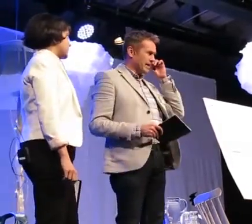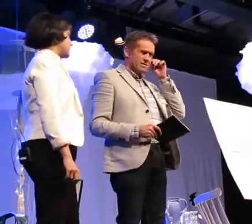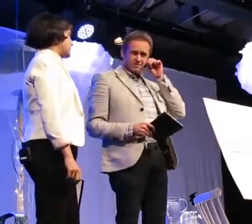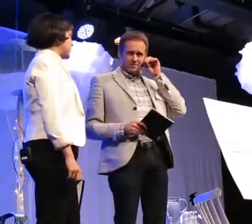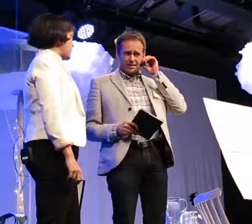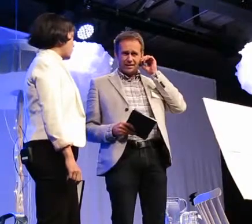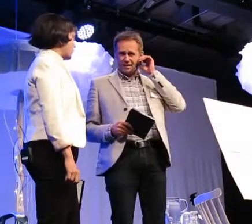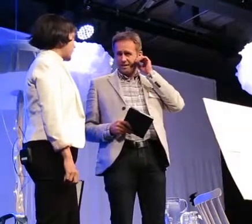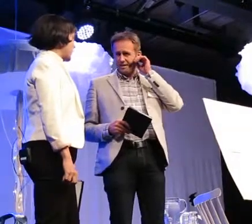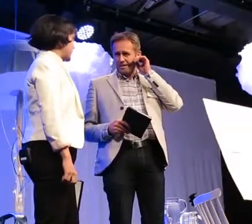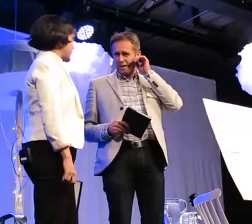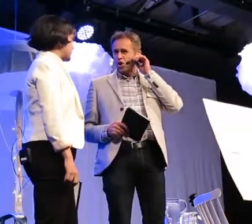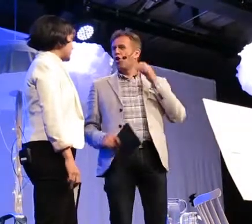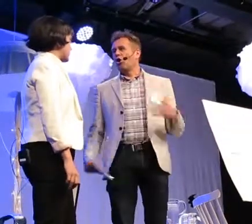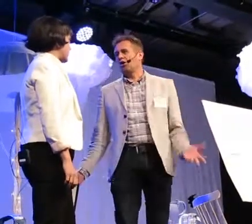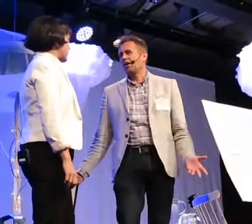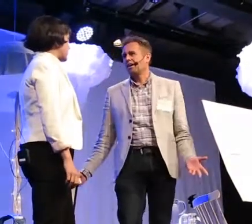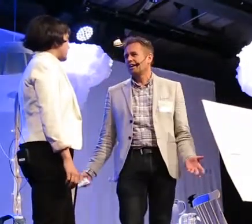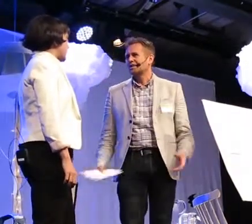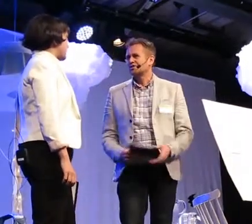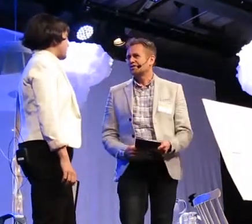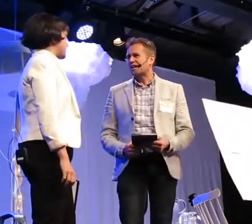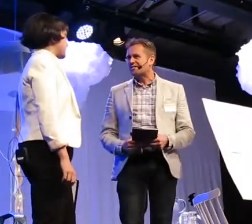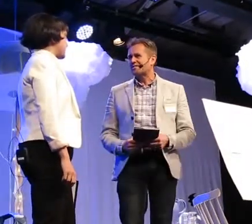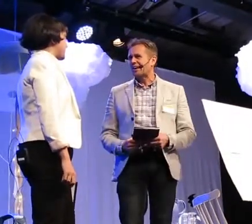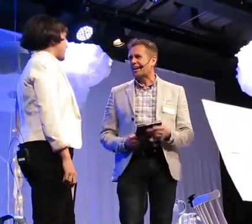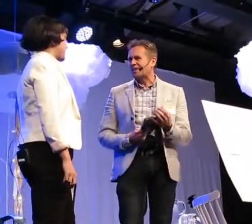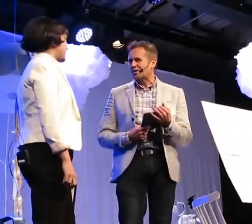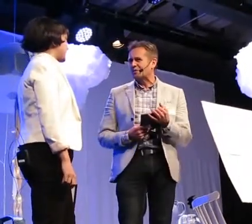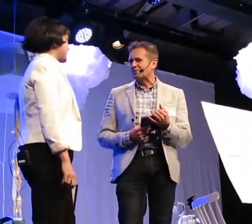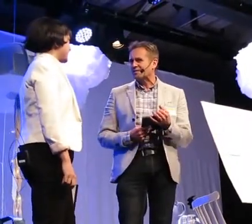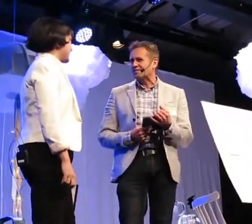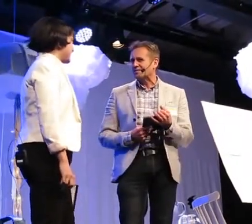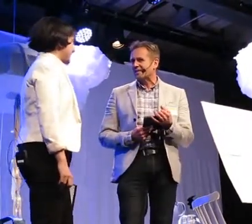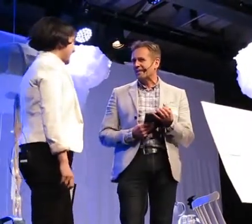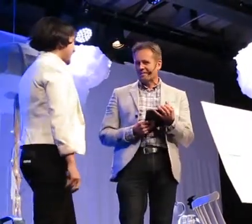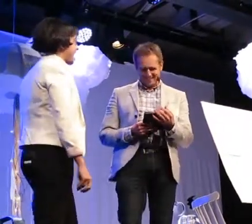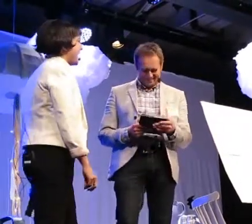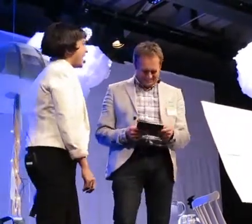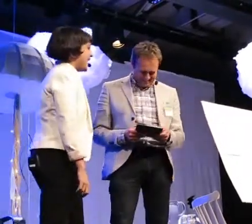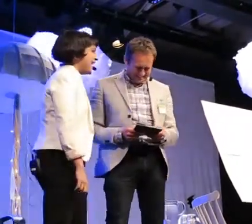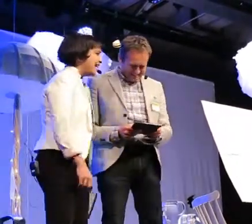snacka med honom sen? Vill du spela Ophelia? Så tar jag över det här med att sitta på möten.